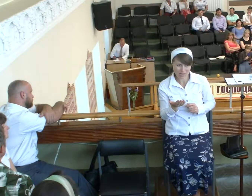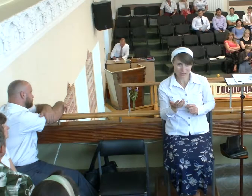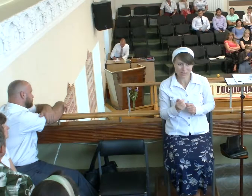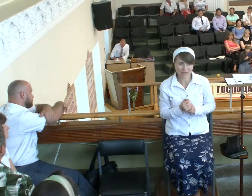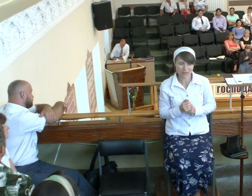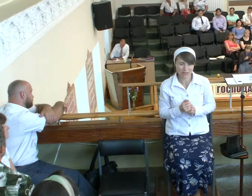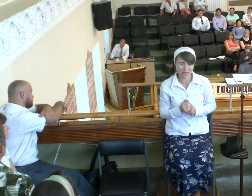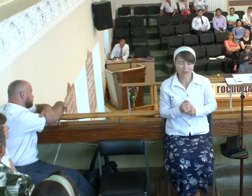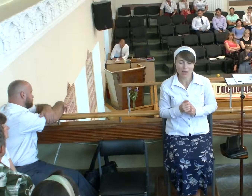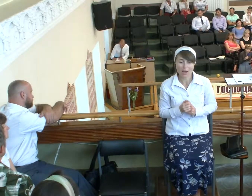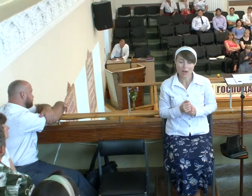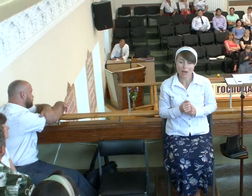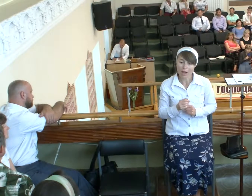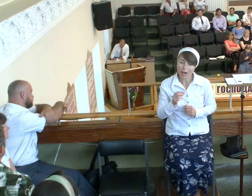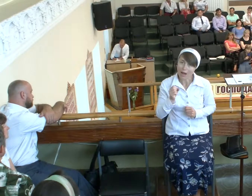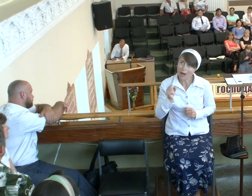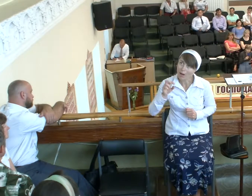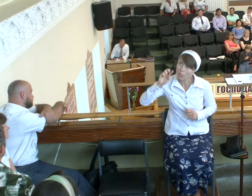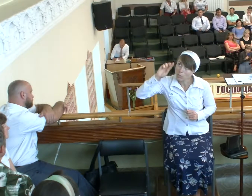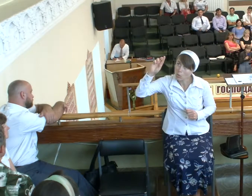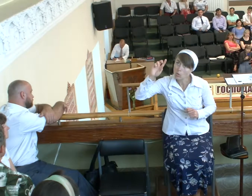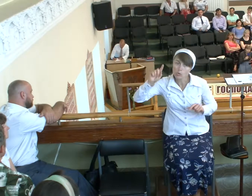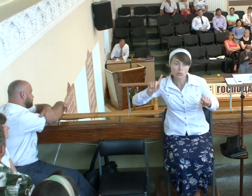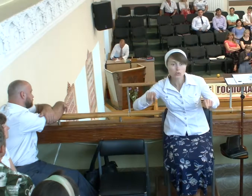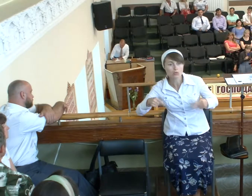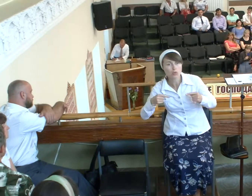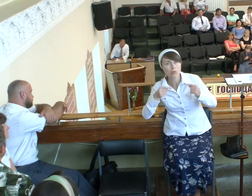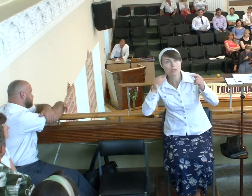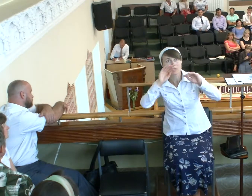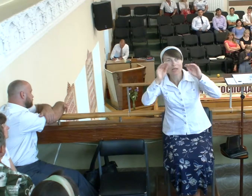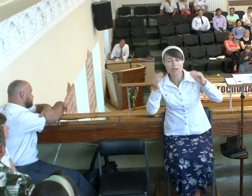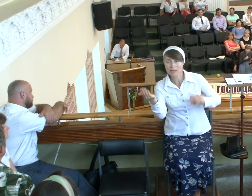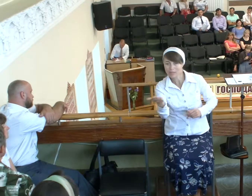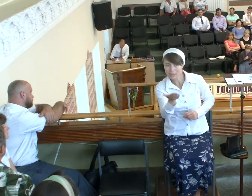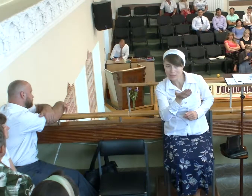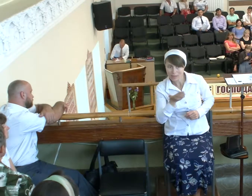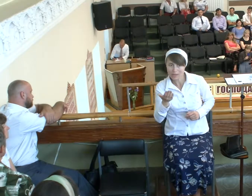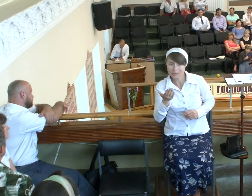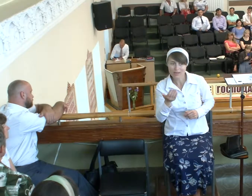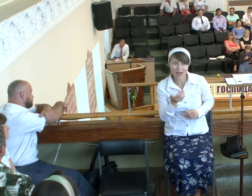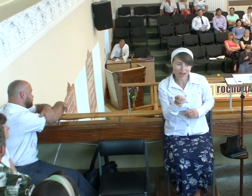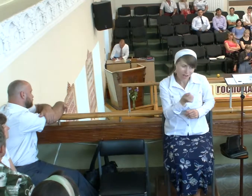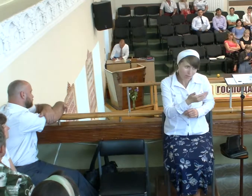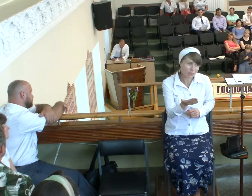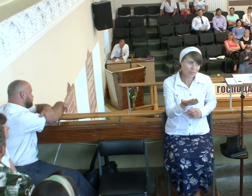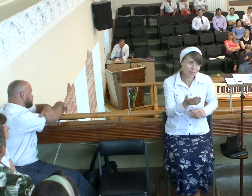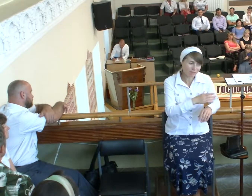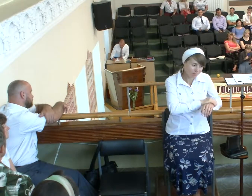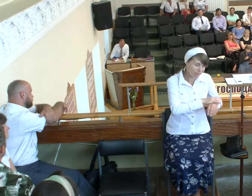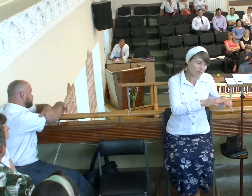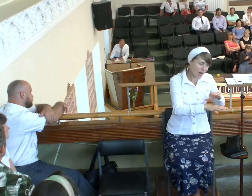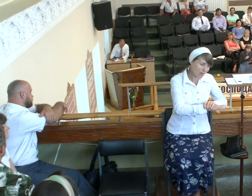небе вечность, но мы рабами сделались врагу.